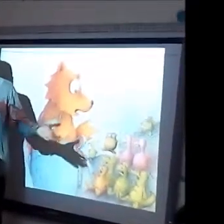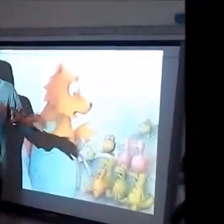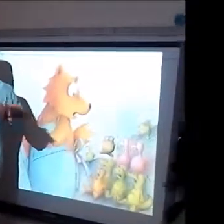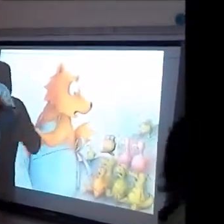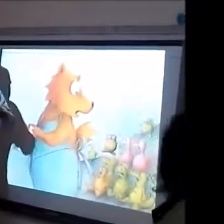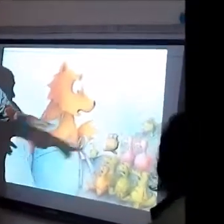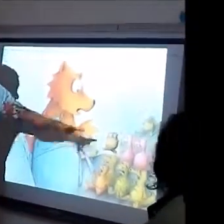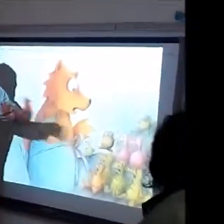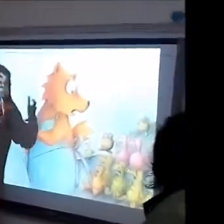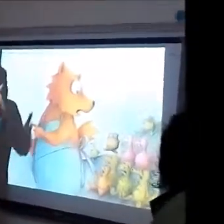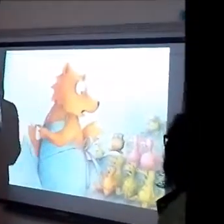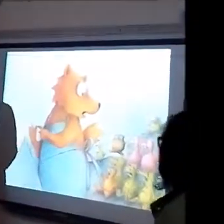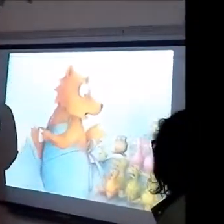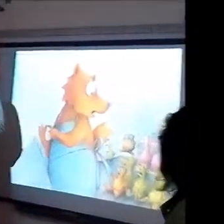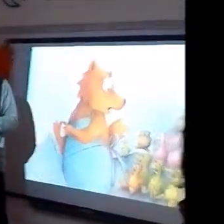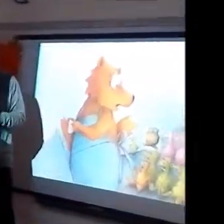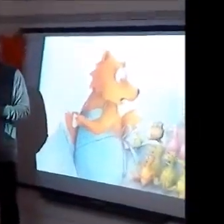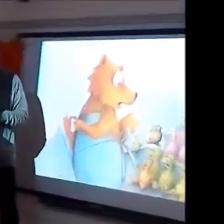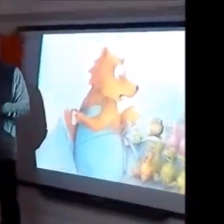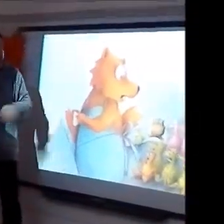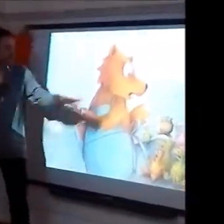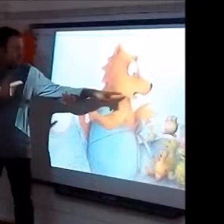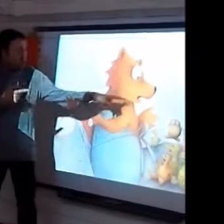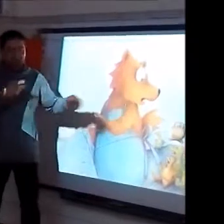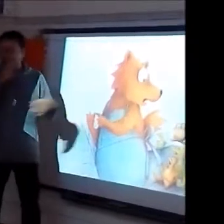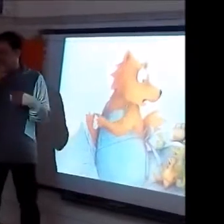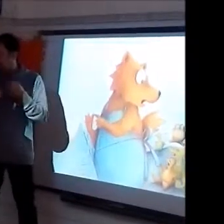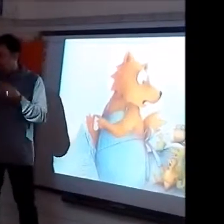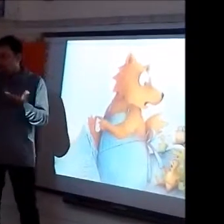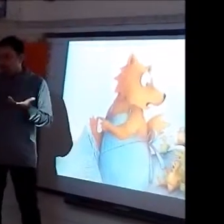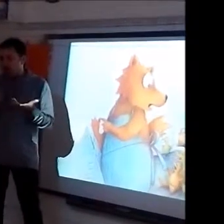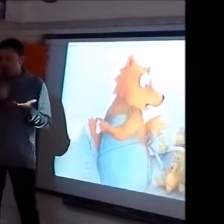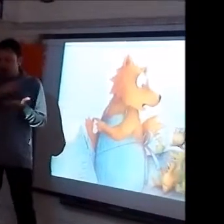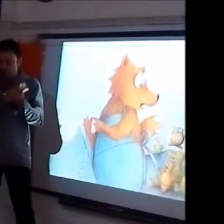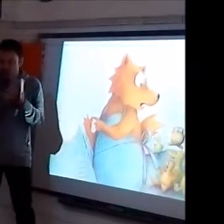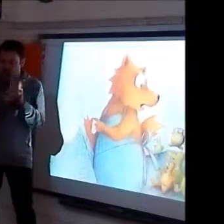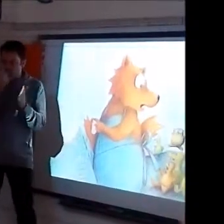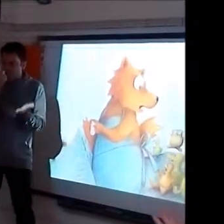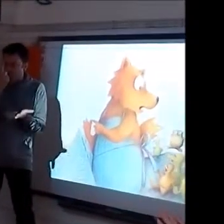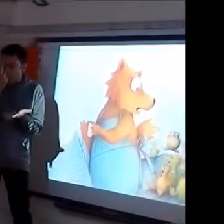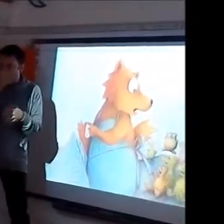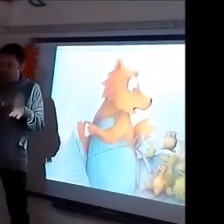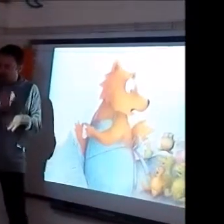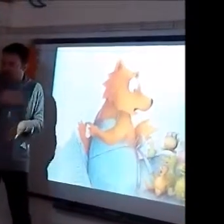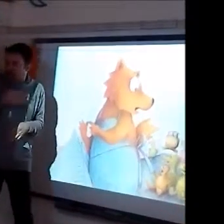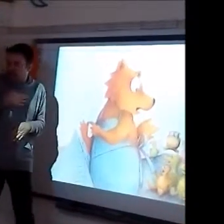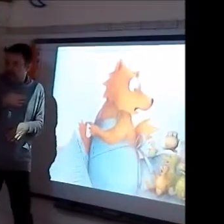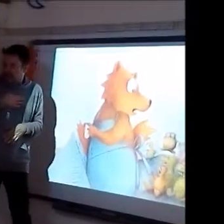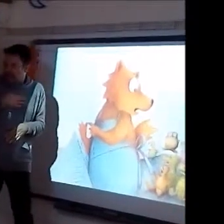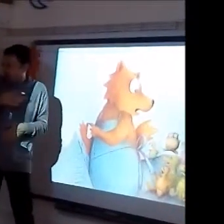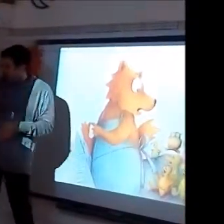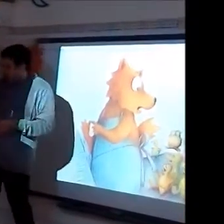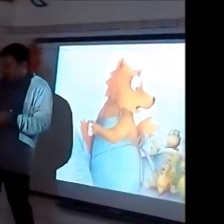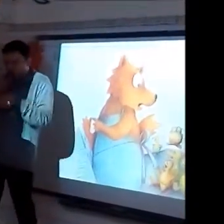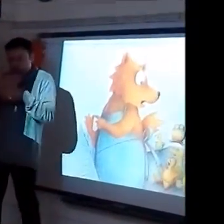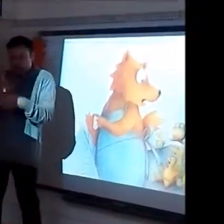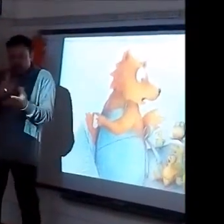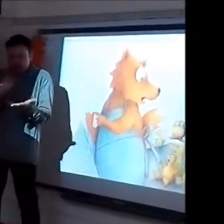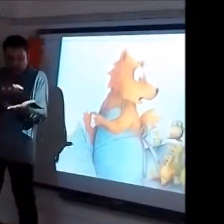Claro, tenía fame, tenía ganas de comer, así que entonces dijo, y ahora tengo solo para hacer una tortilla para mí, y todo,